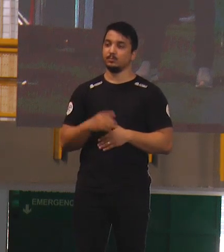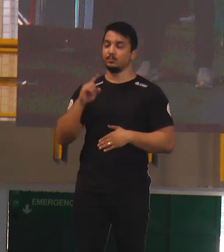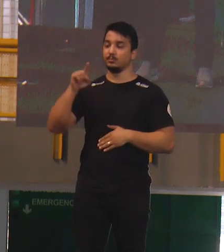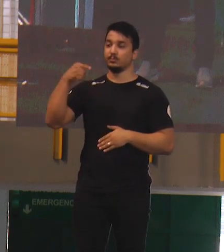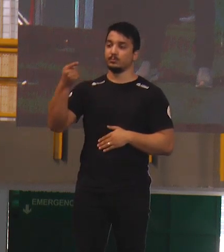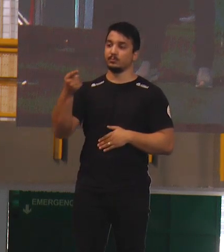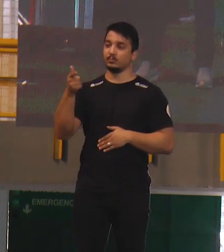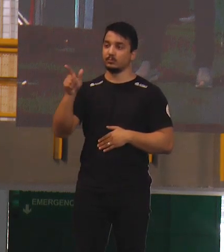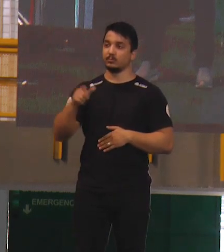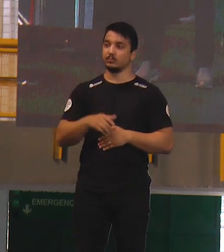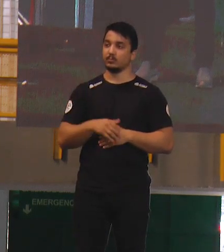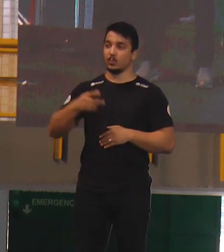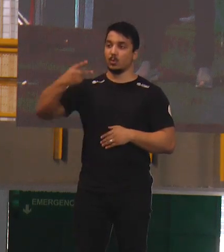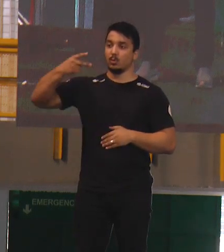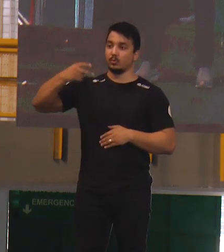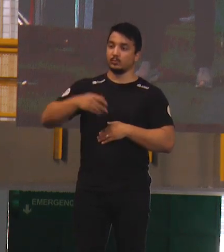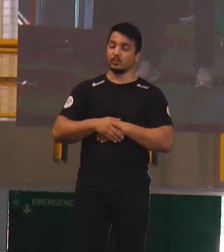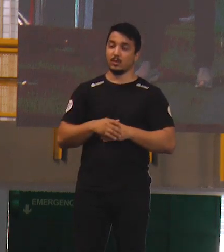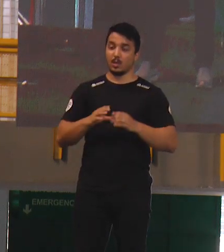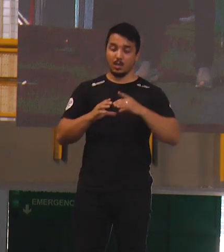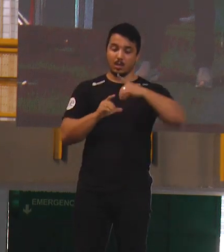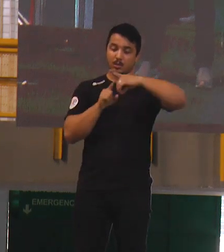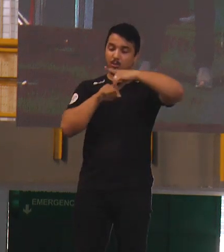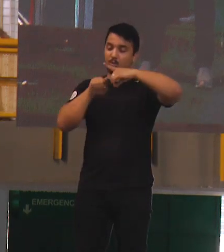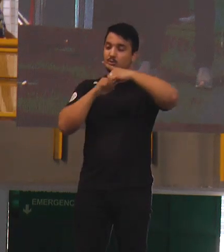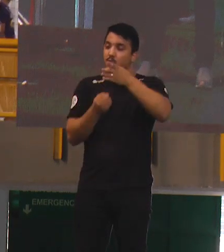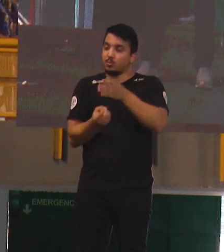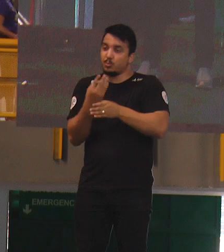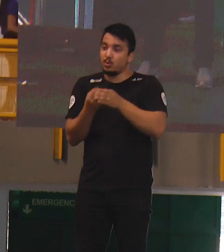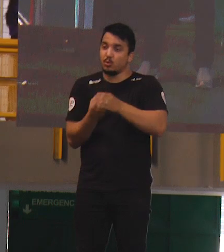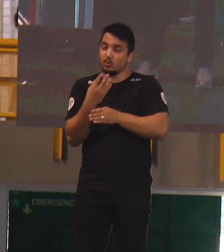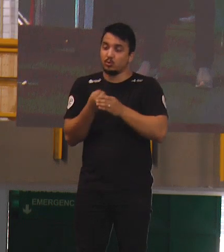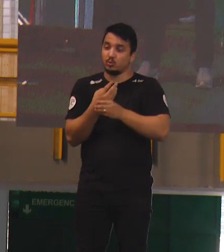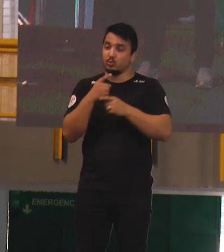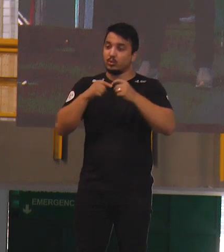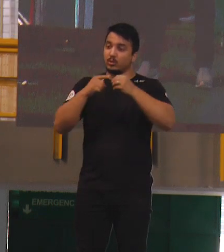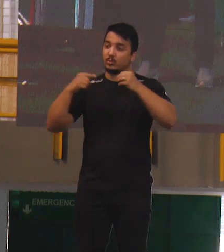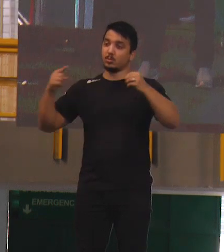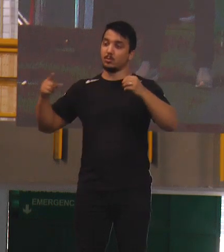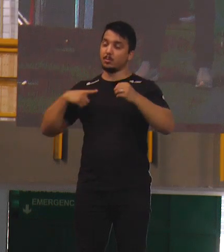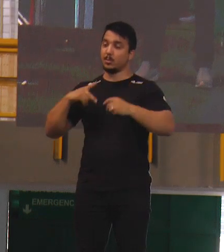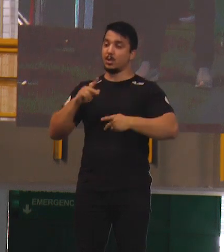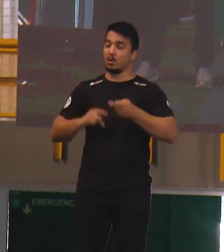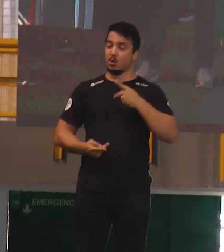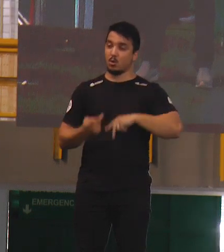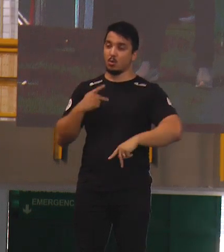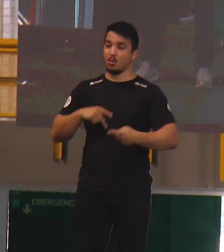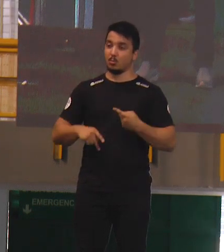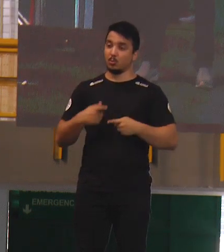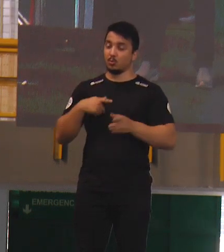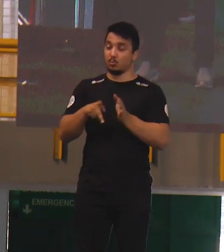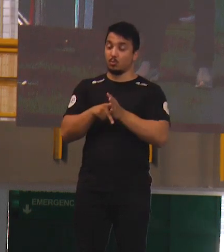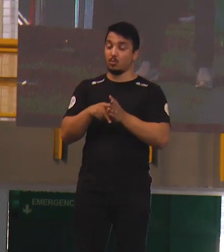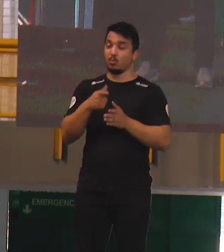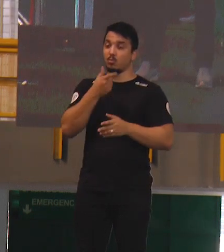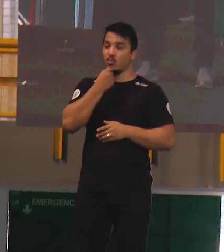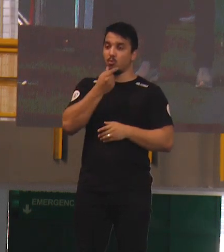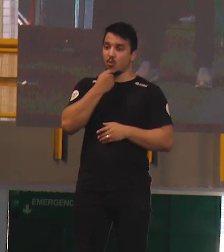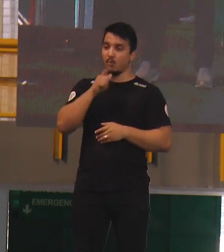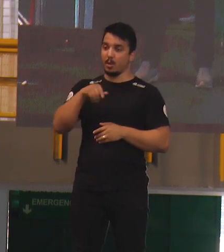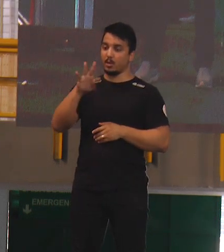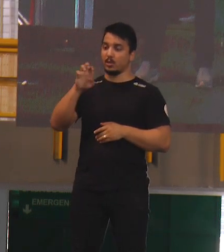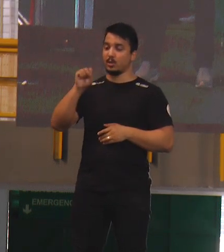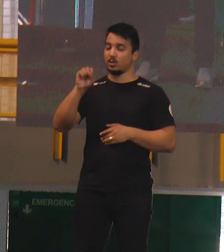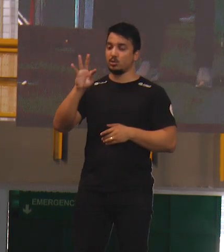Próximo. Os testículos produzem espermatozoides e o hormônio masculino, a testosterona.